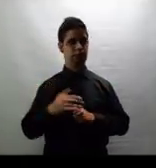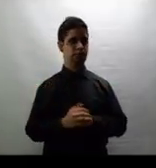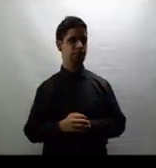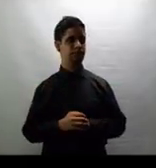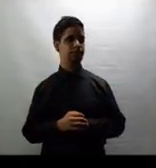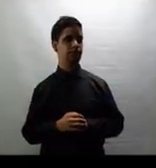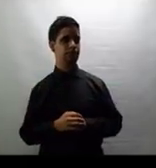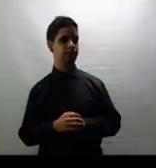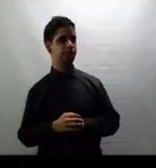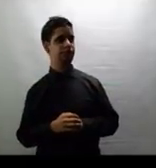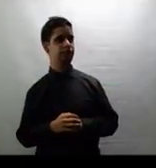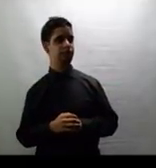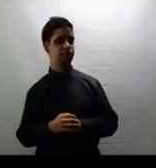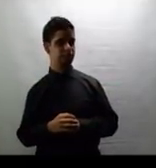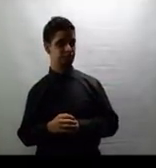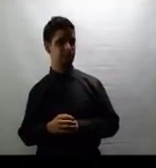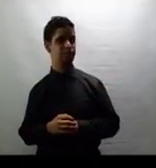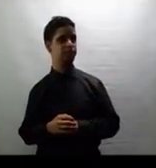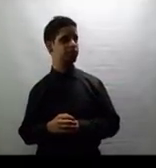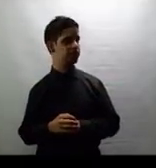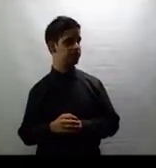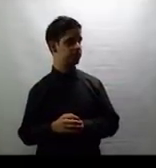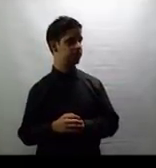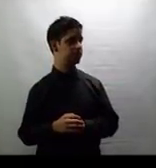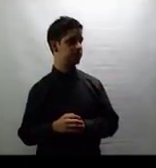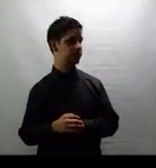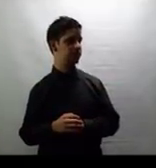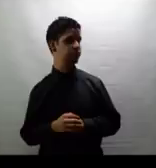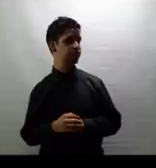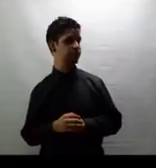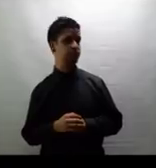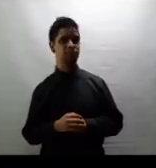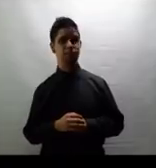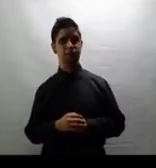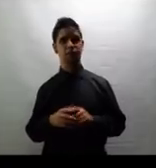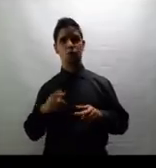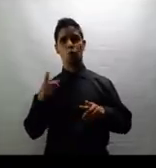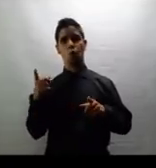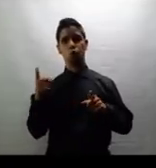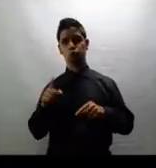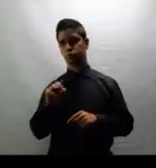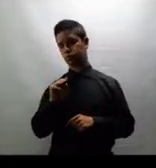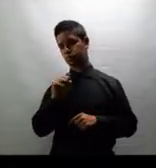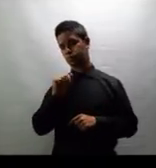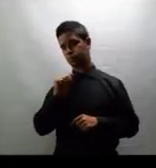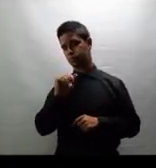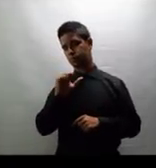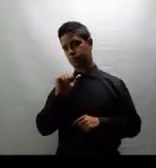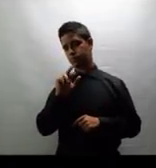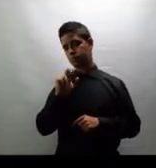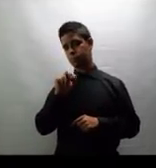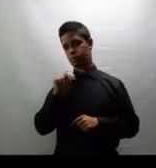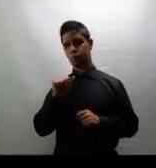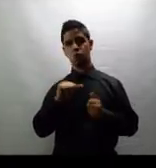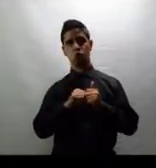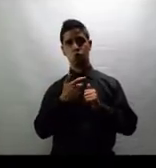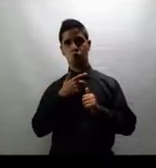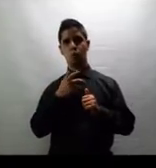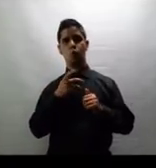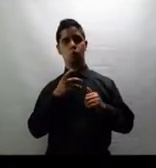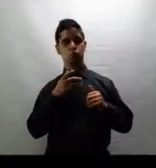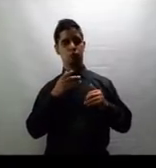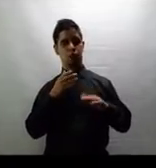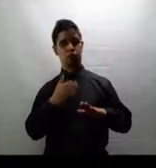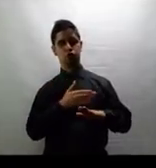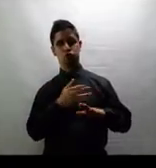de la macarena déjame decirte la macarena fue un caso de cómo se invierte un proceso